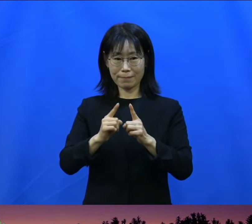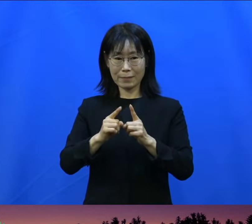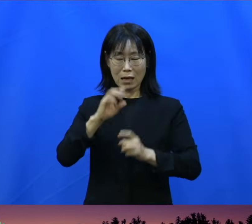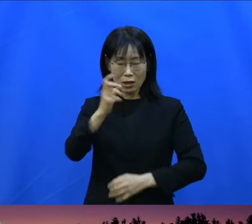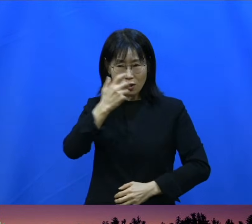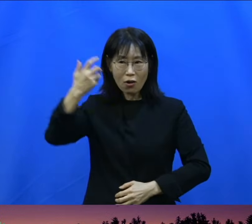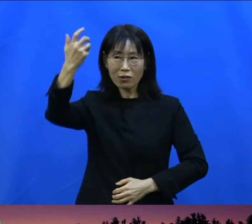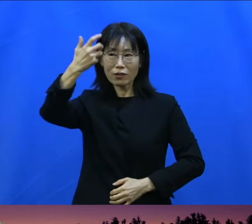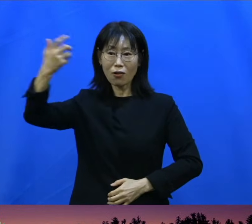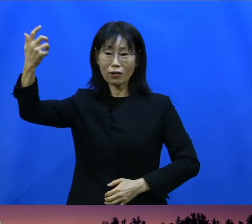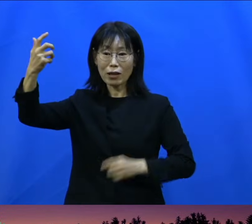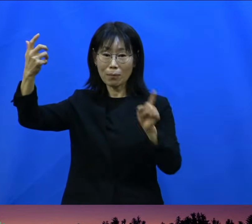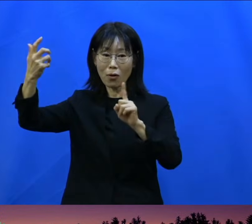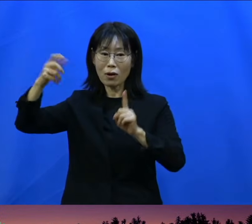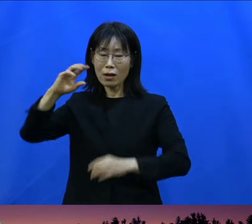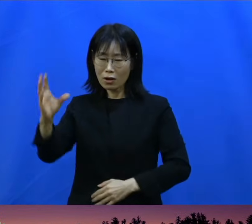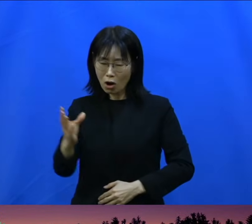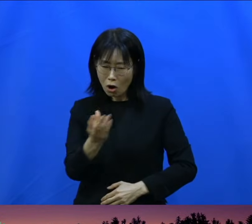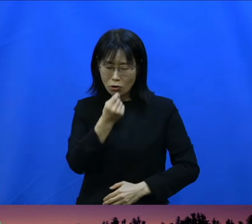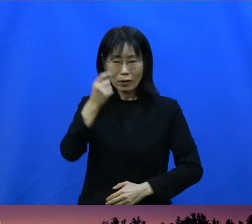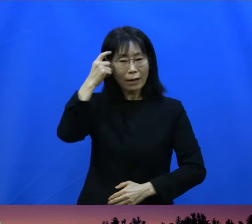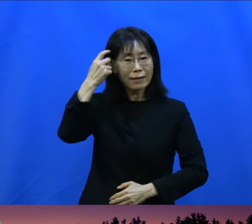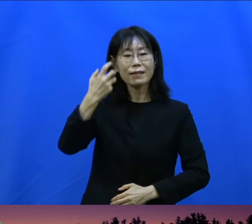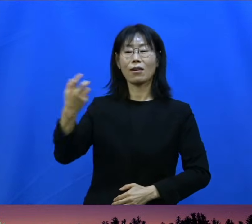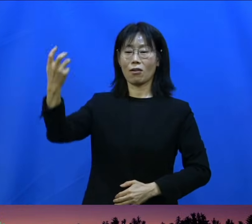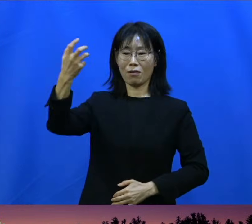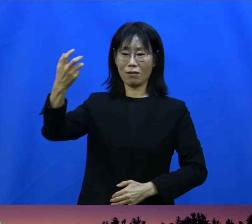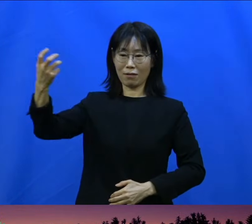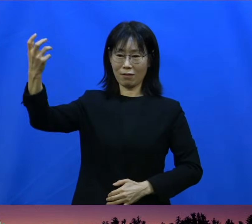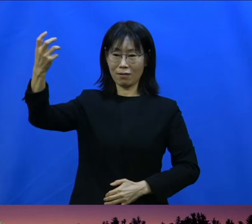성령이 누구세요? 거룩한 영이세요.